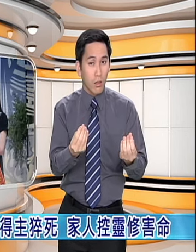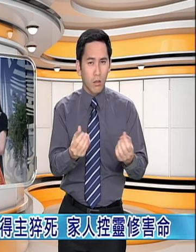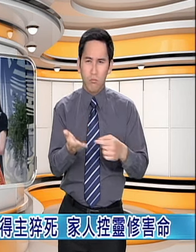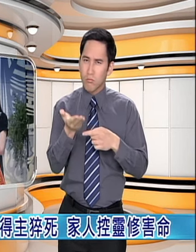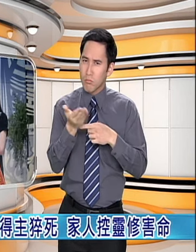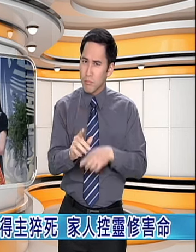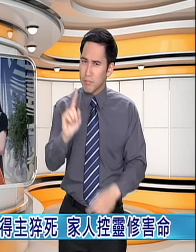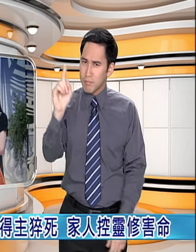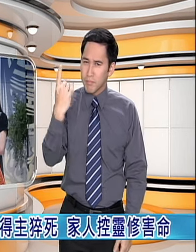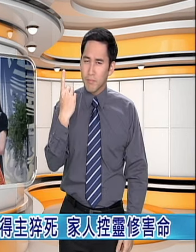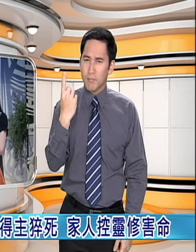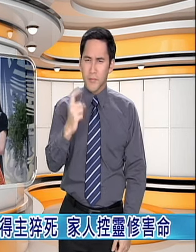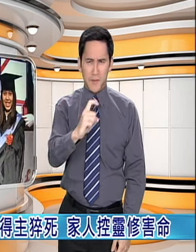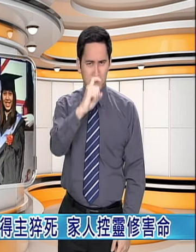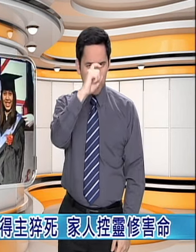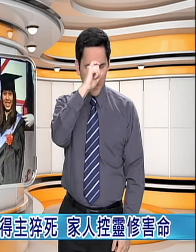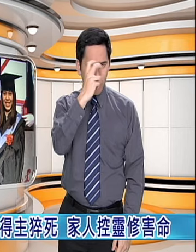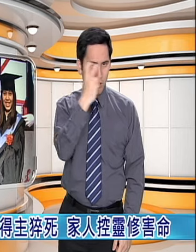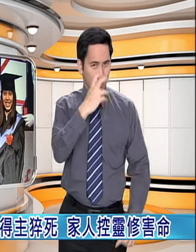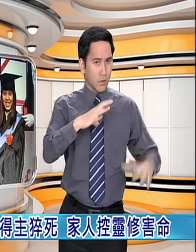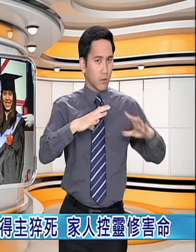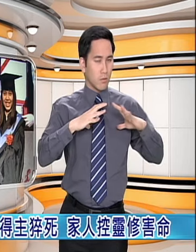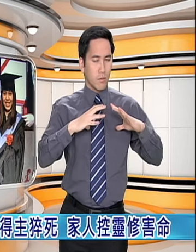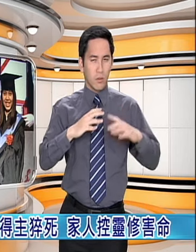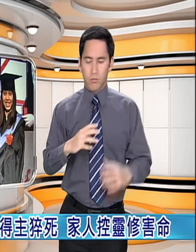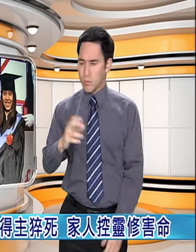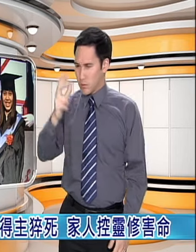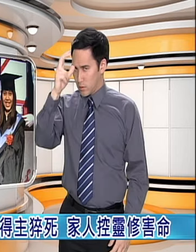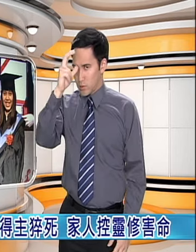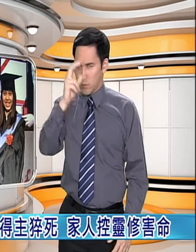希望检警可以尽快查明庄敬杰的死因。